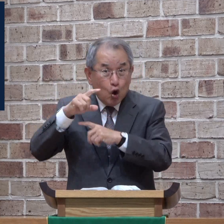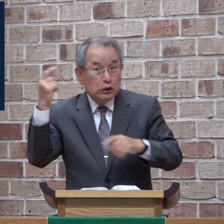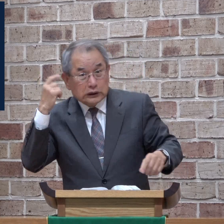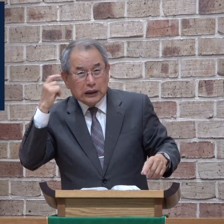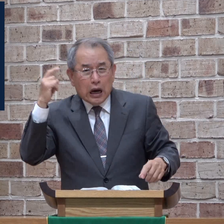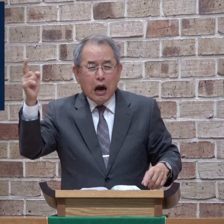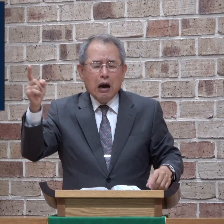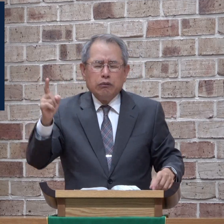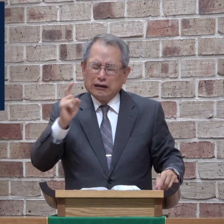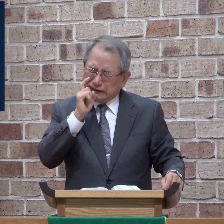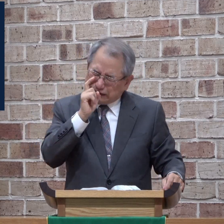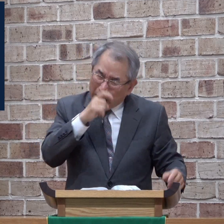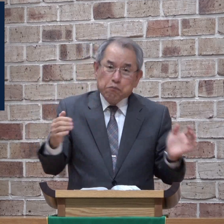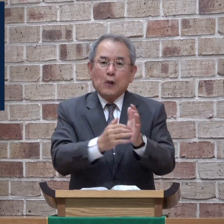더